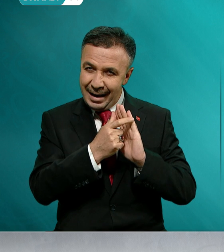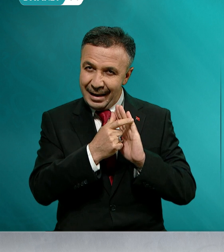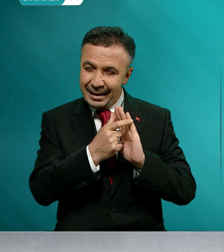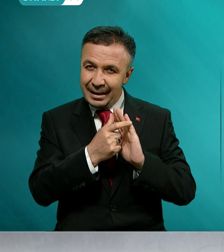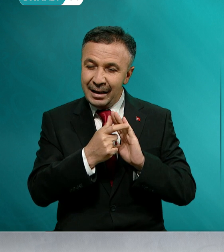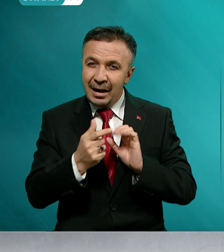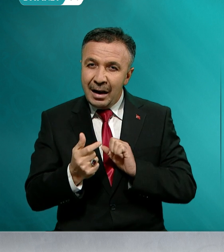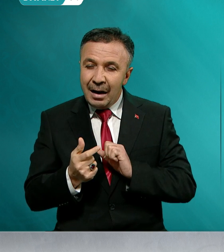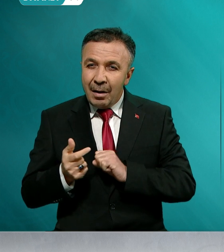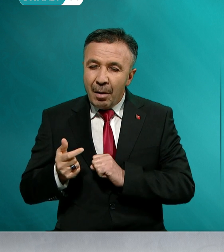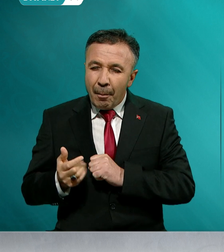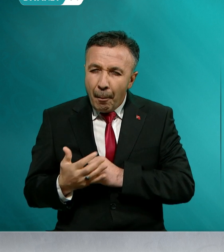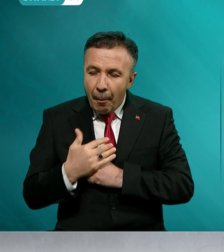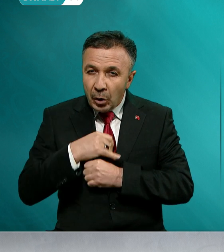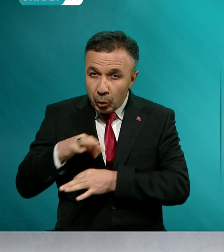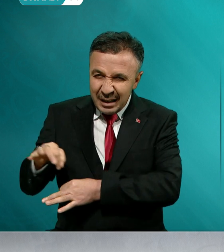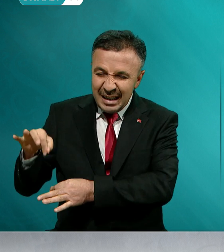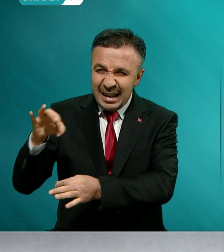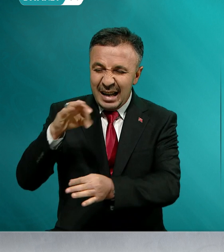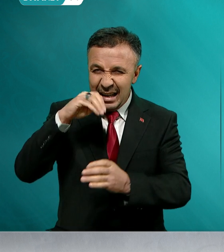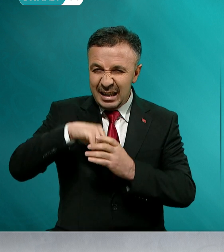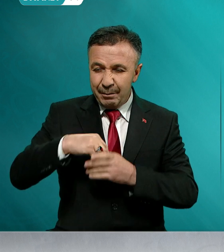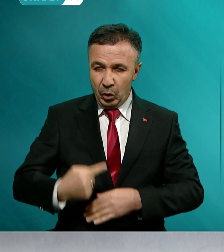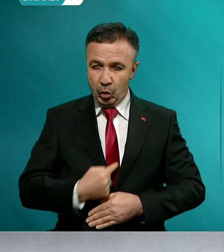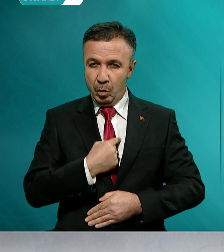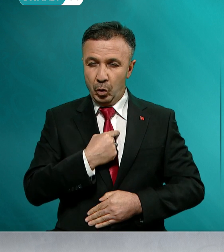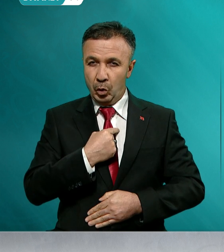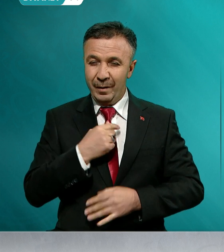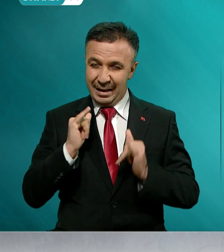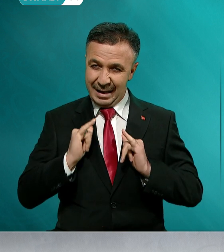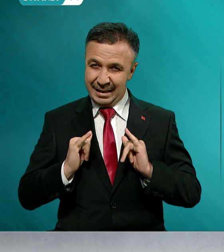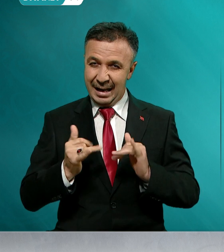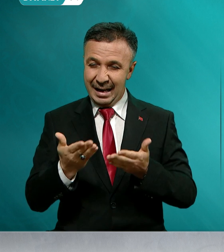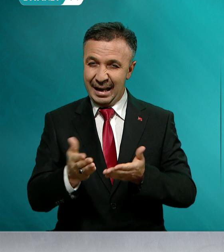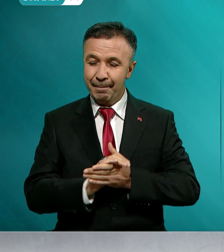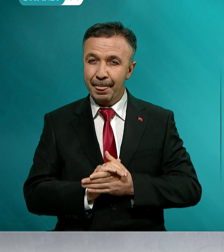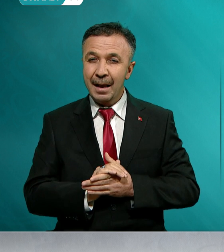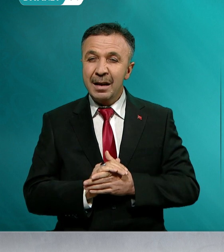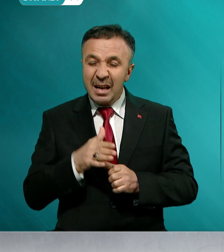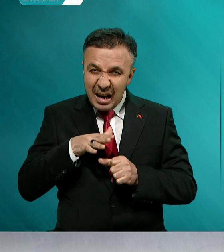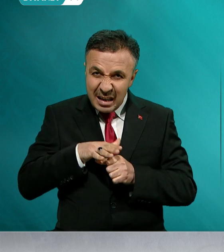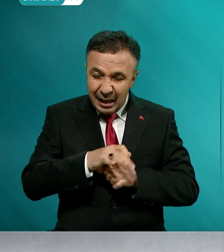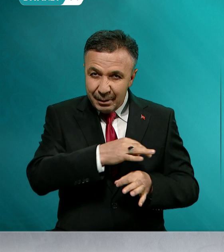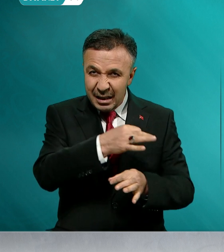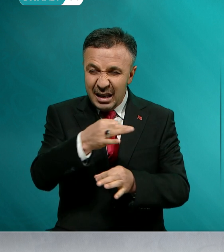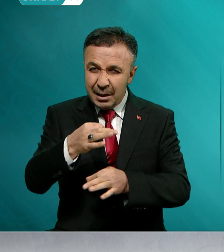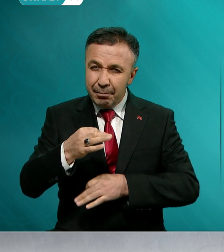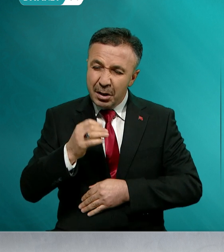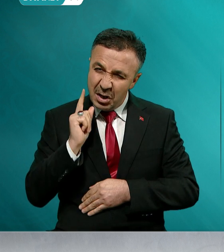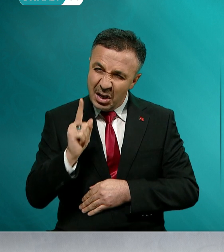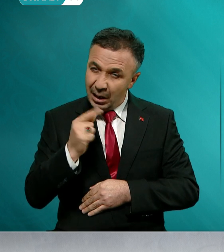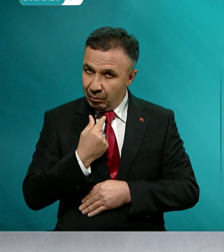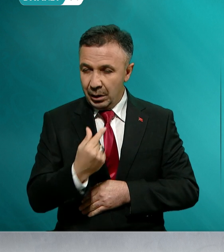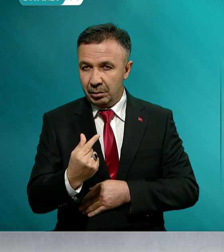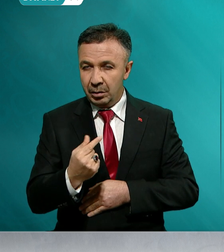mazlumlar için bir umut ve teselliyi Zalimler için bir İhtar ve tehdittir ve bu